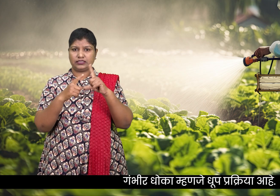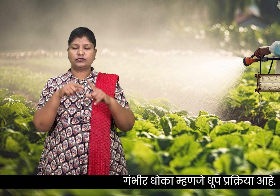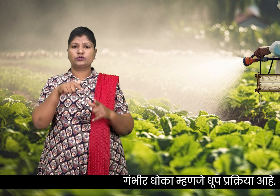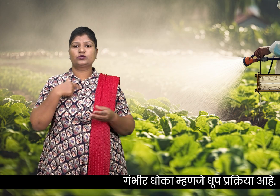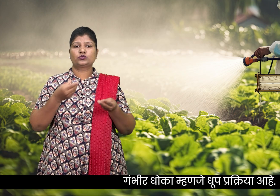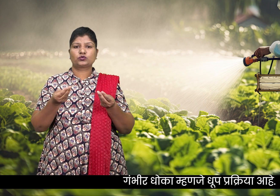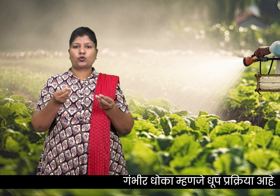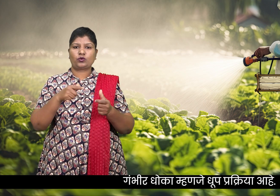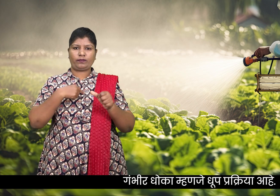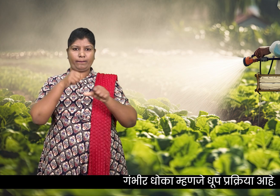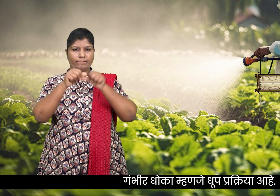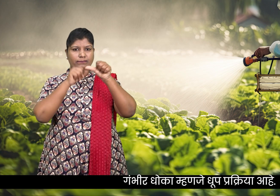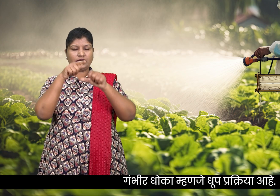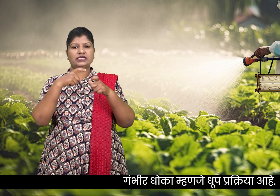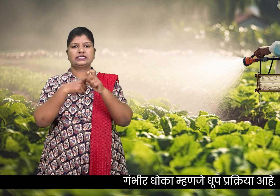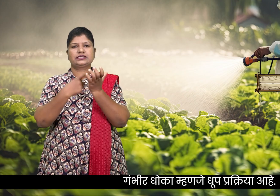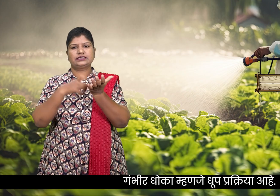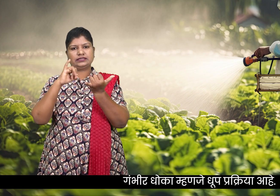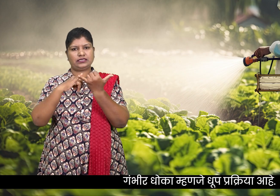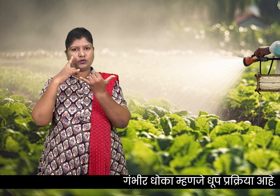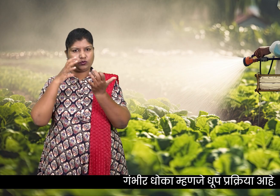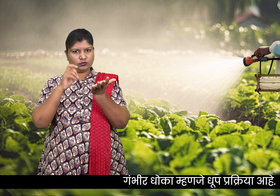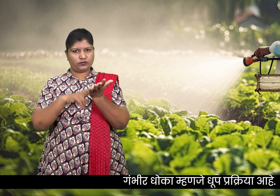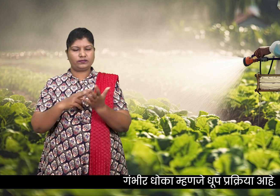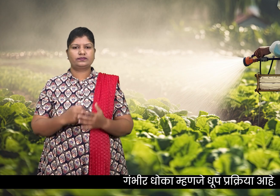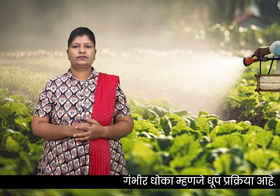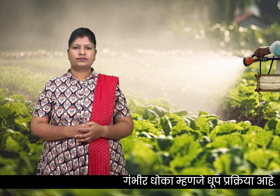गंभीर धोका म्हणजे धूप प्रक्रिया आहे।